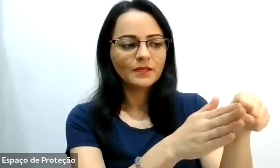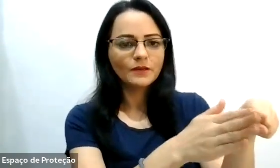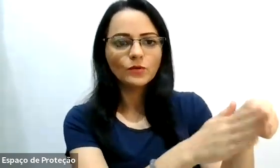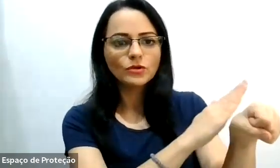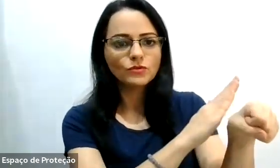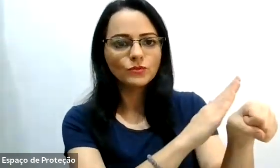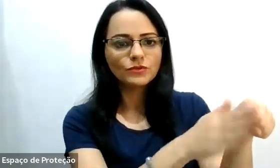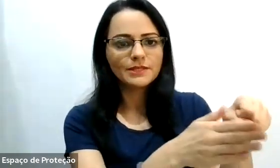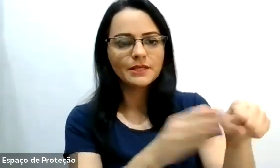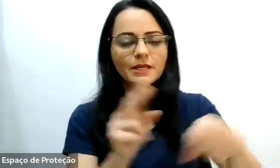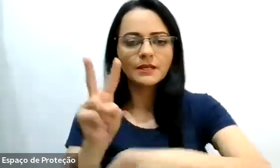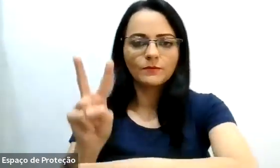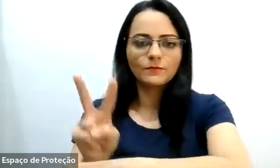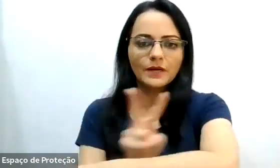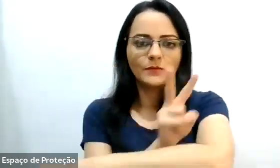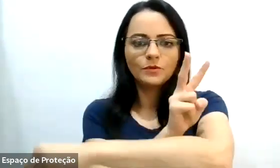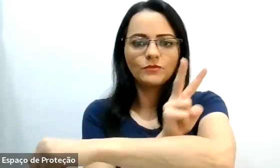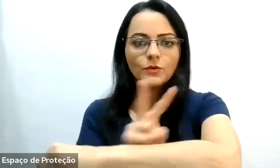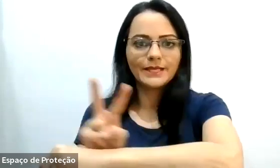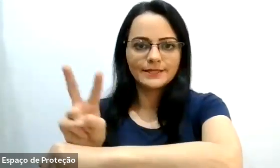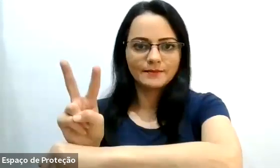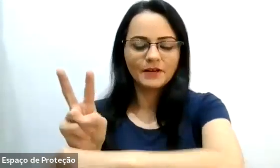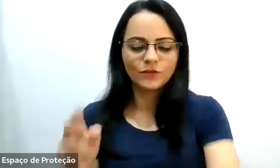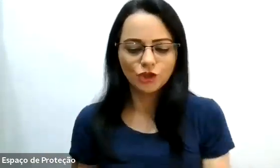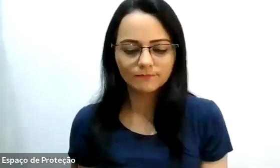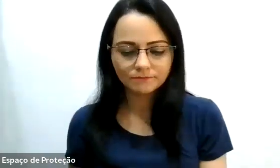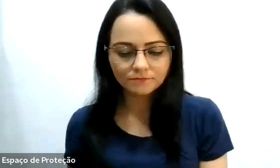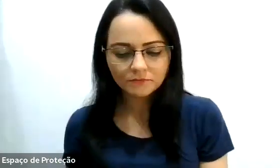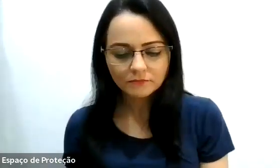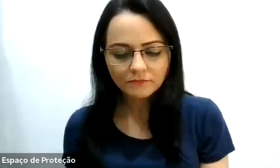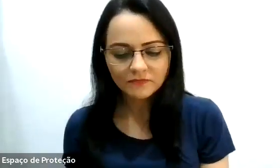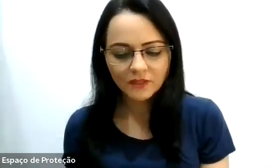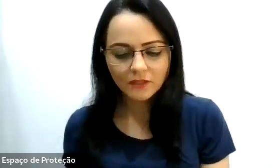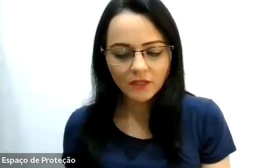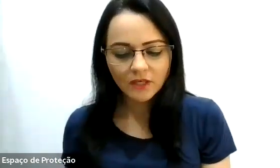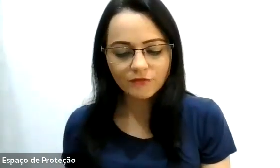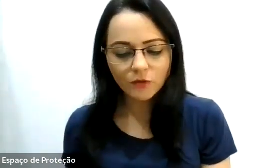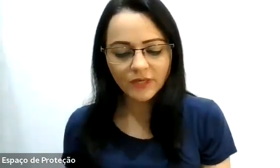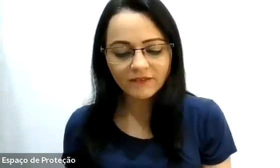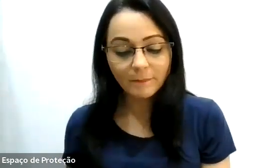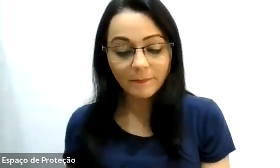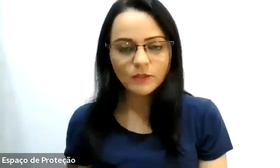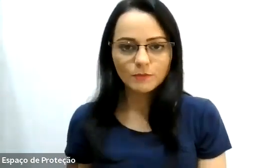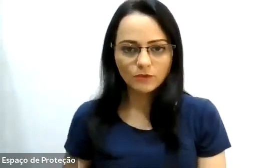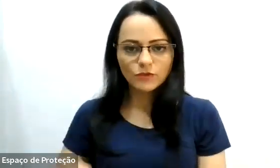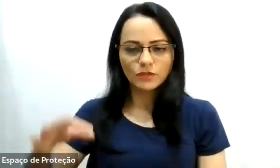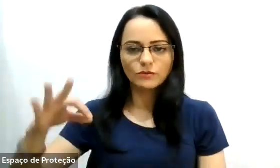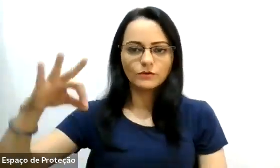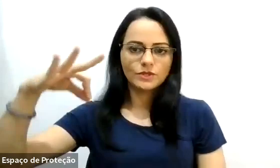Eu não gosto muito desse daqui, não, tá? Eu prefiro esse para virgem. Ficou grávida pelo Espírito Santo. Então, sinal